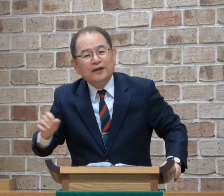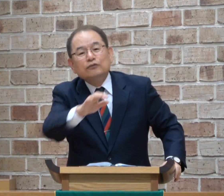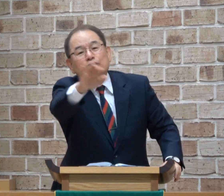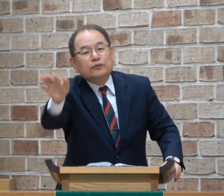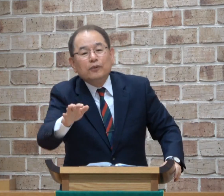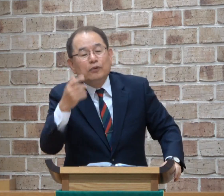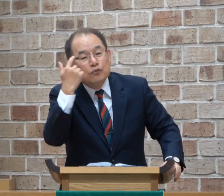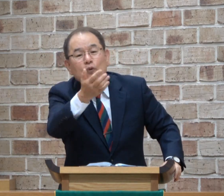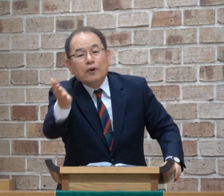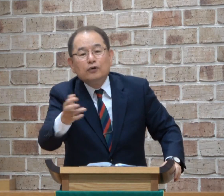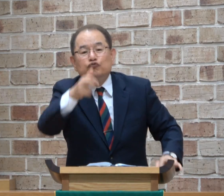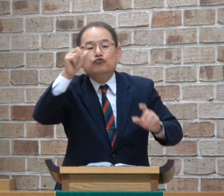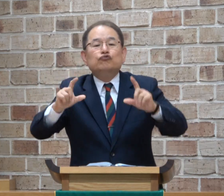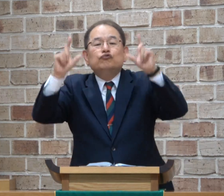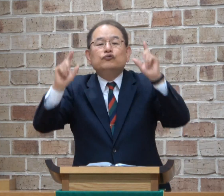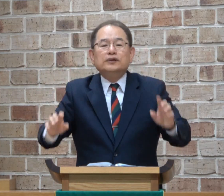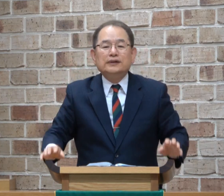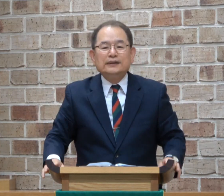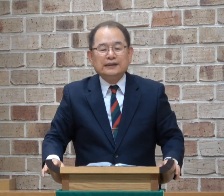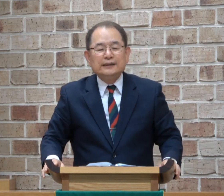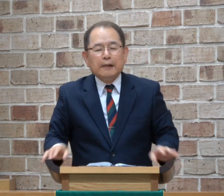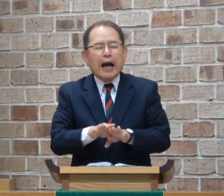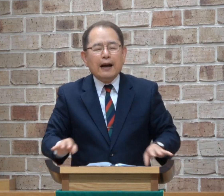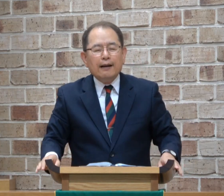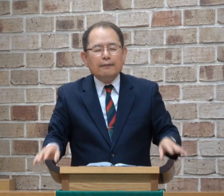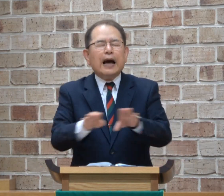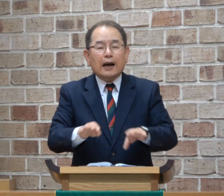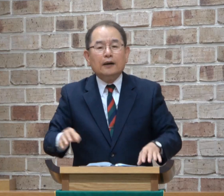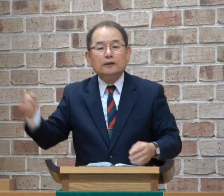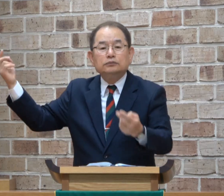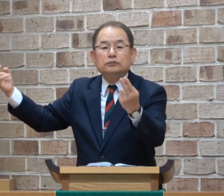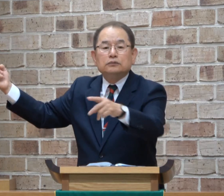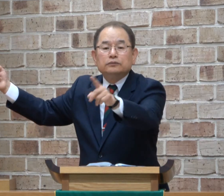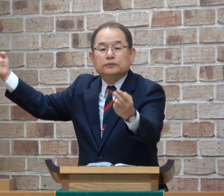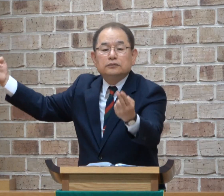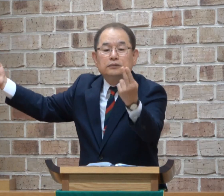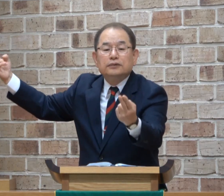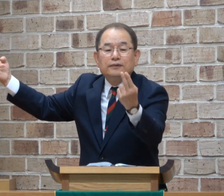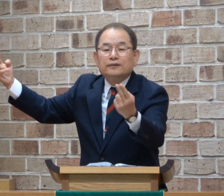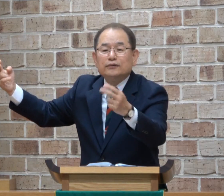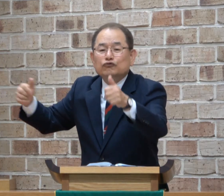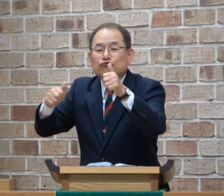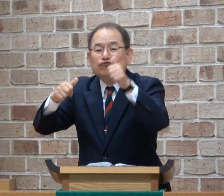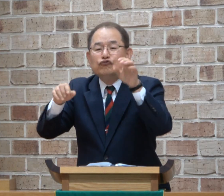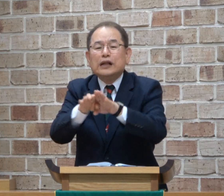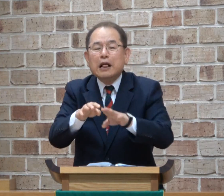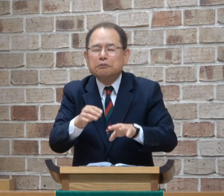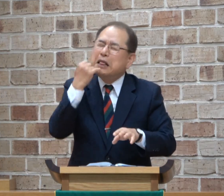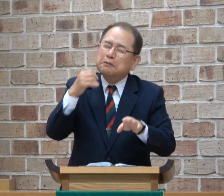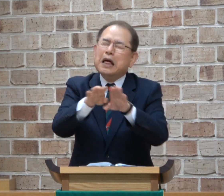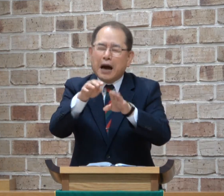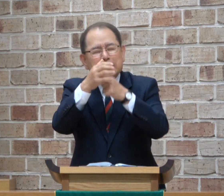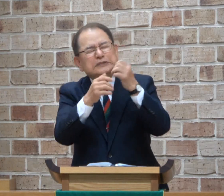묻겠습니다. 주일에 빠지는 여러분의 신앙과 한번 비교해 보십시오. 하나님이 이해해 주시겠지?